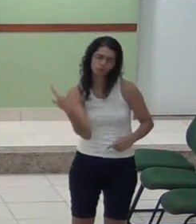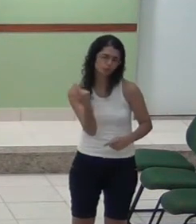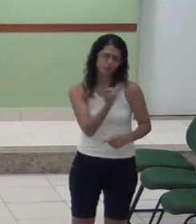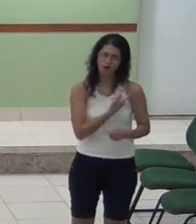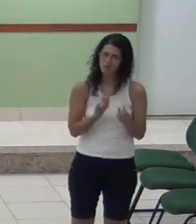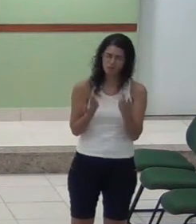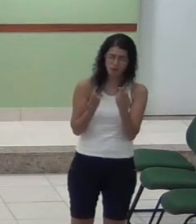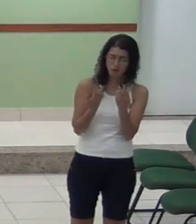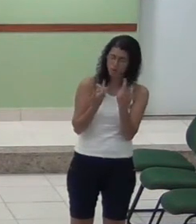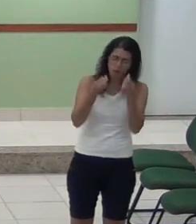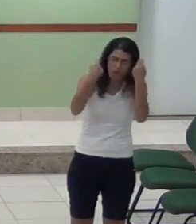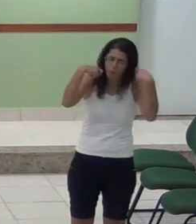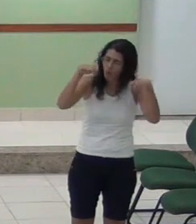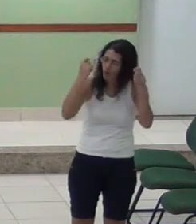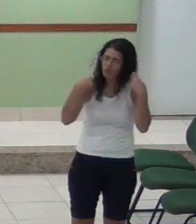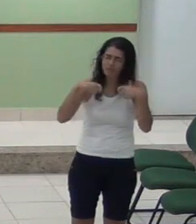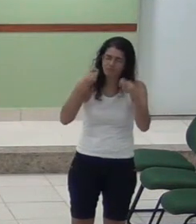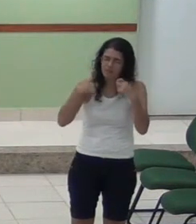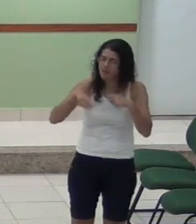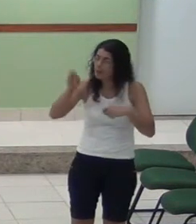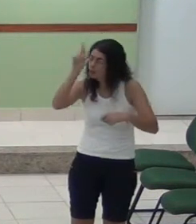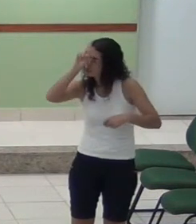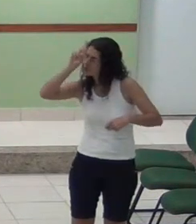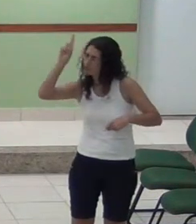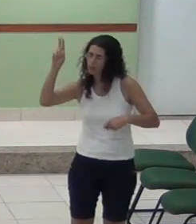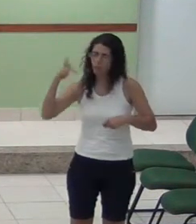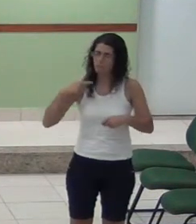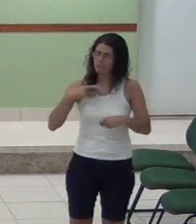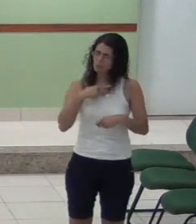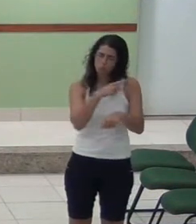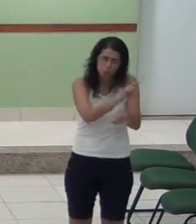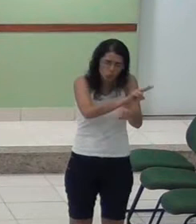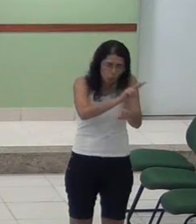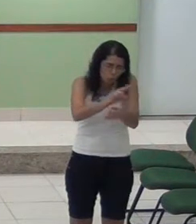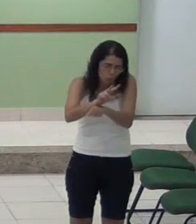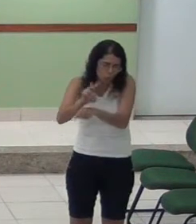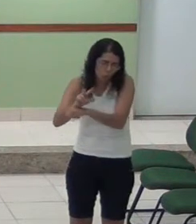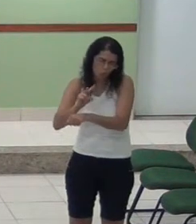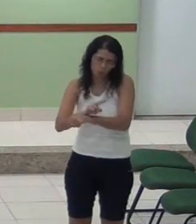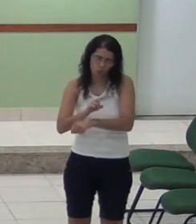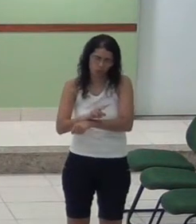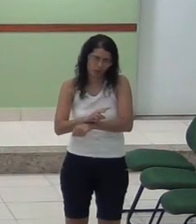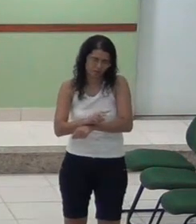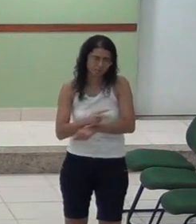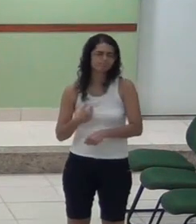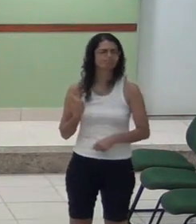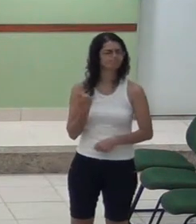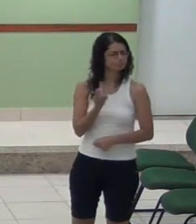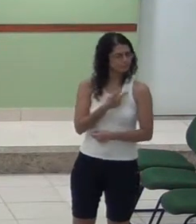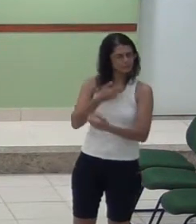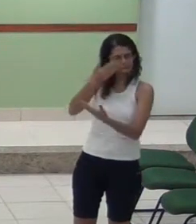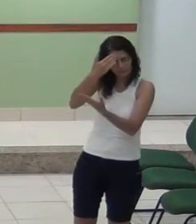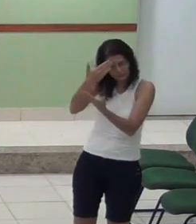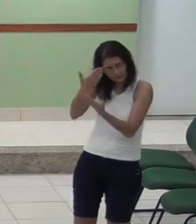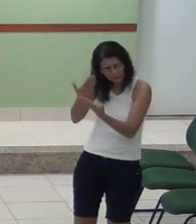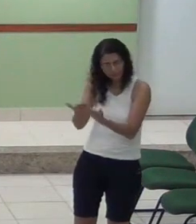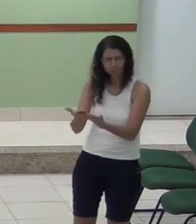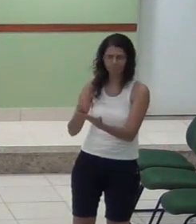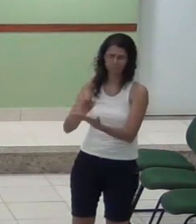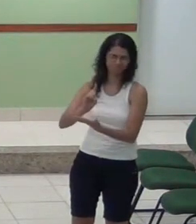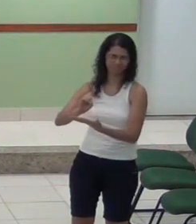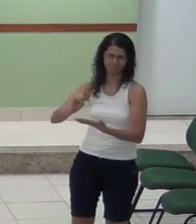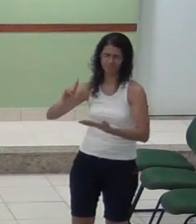nós confiamos em ti e tão somente em ti. Não confiamos em nada que nós temos, Senhor. Qualquer coisa que